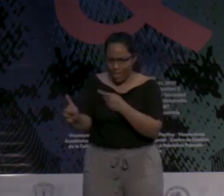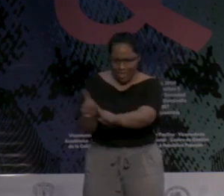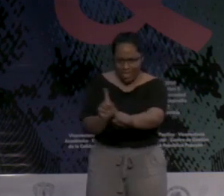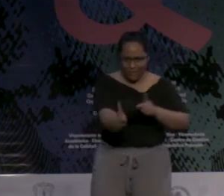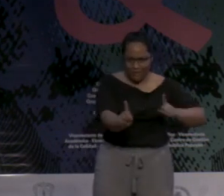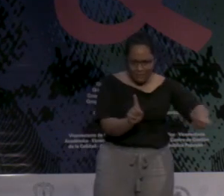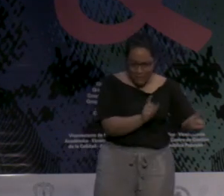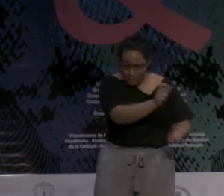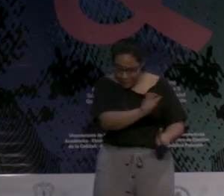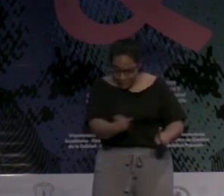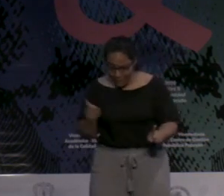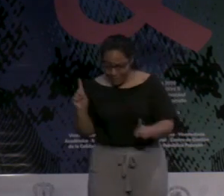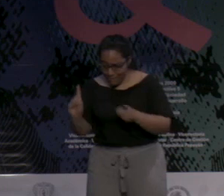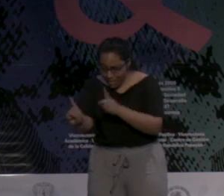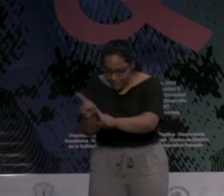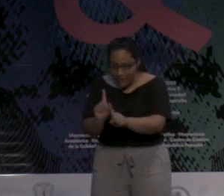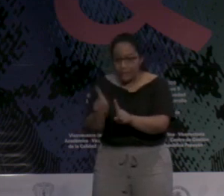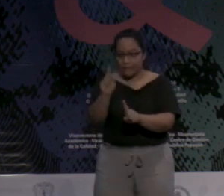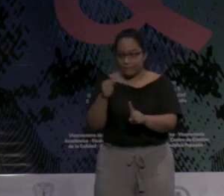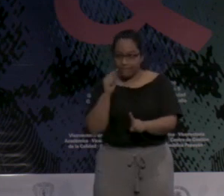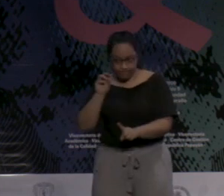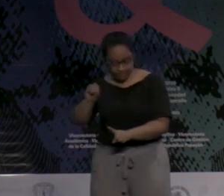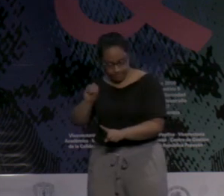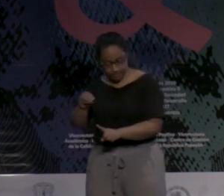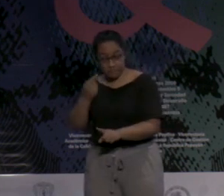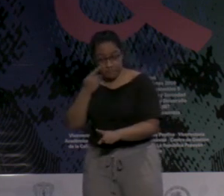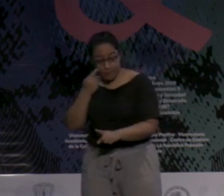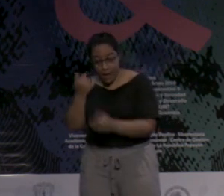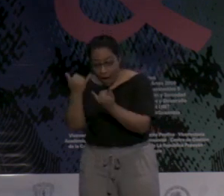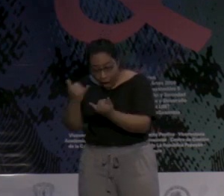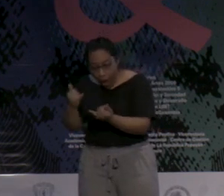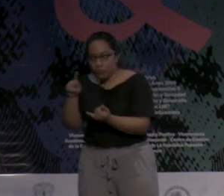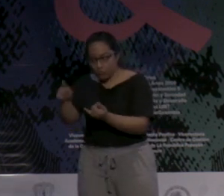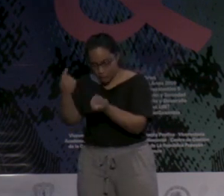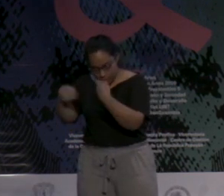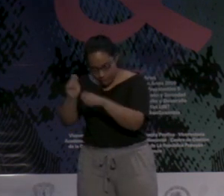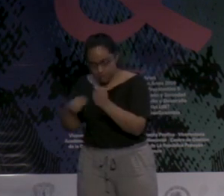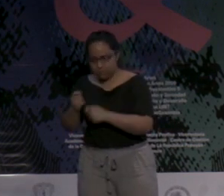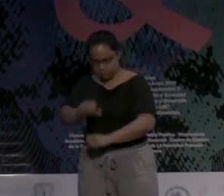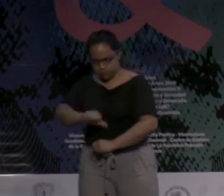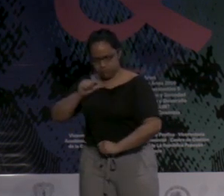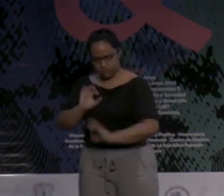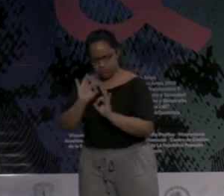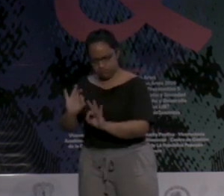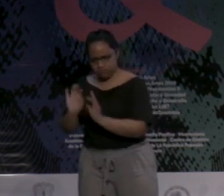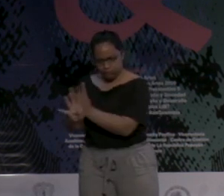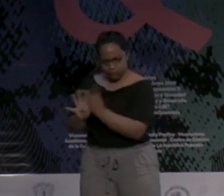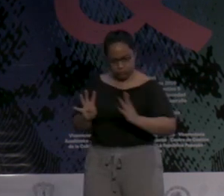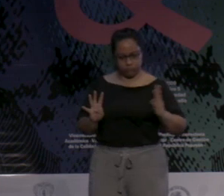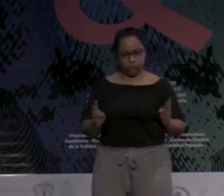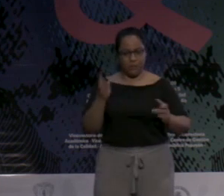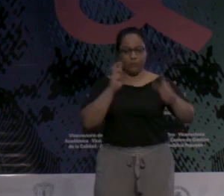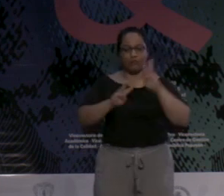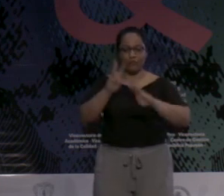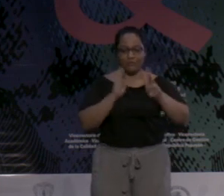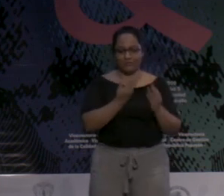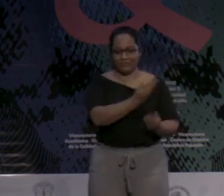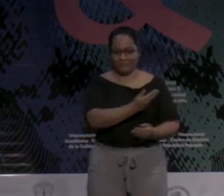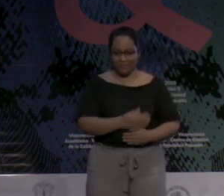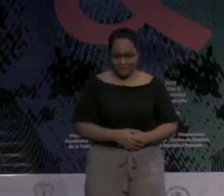En esta cadena hubo estudiantes, funcionarios, padres de familia, y cada persona que se ubica nos preguntaba qué era